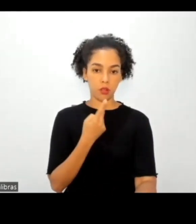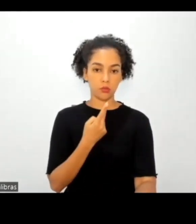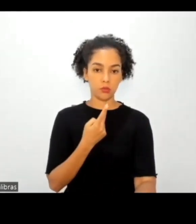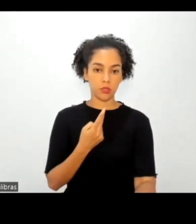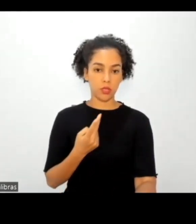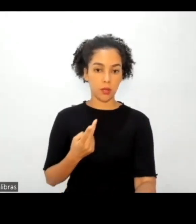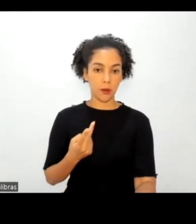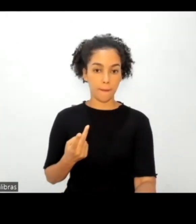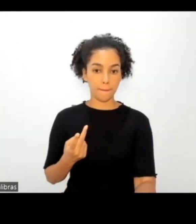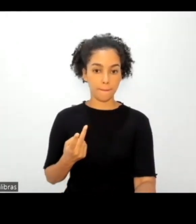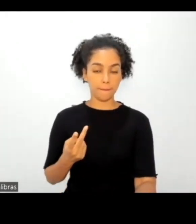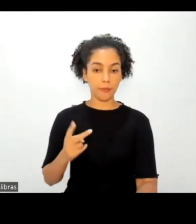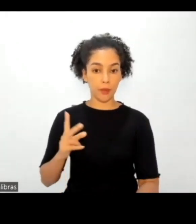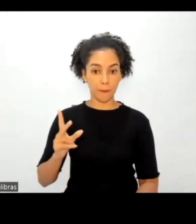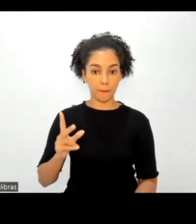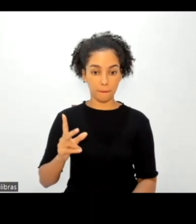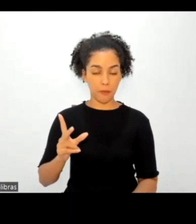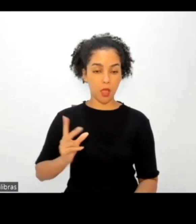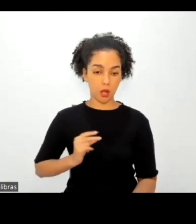menor atenção,